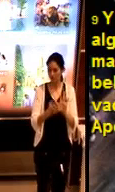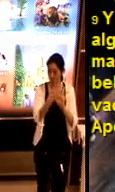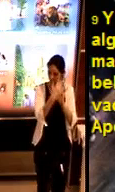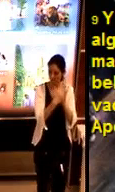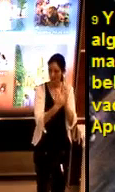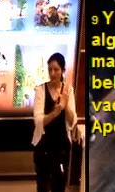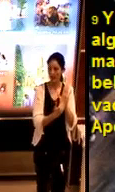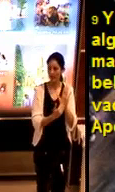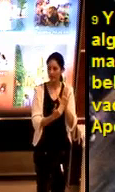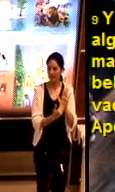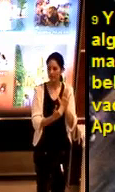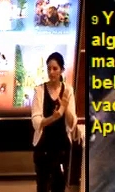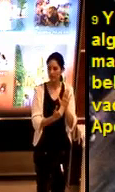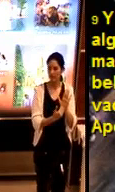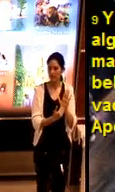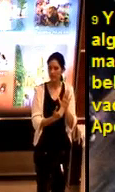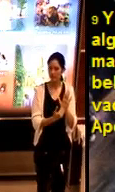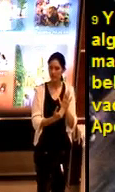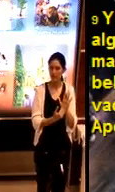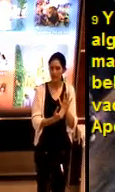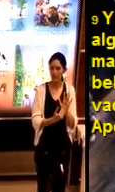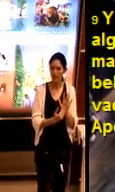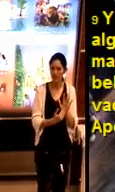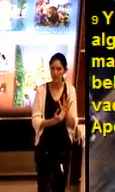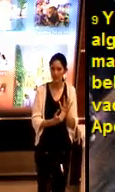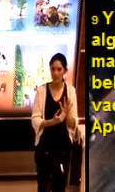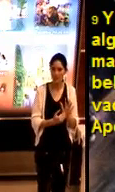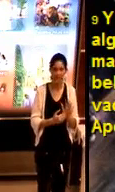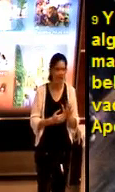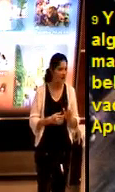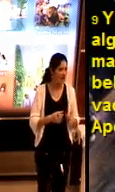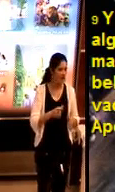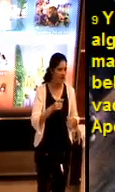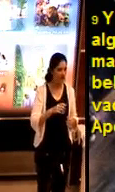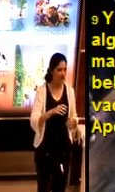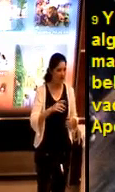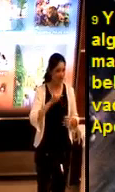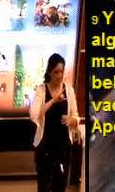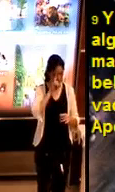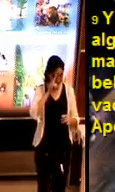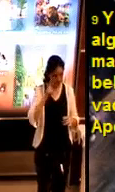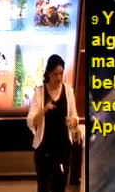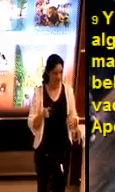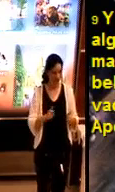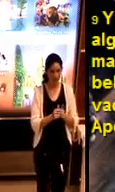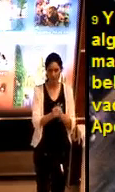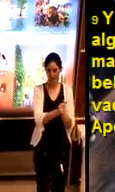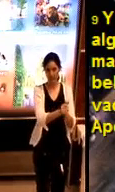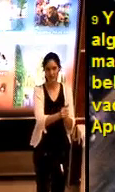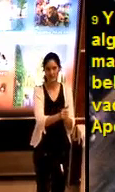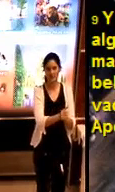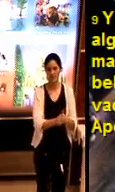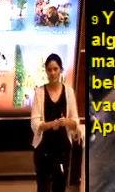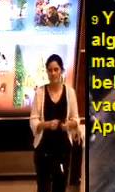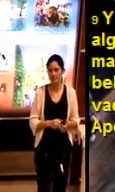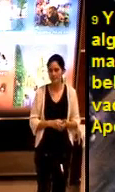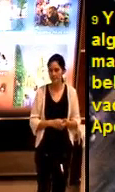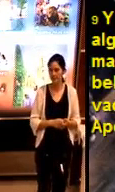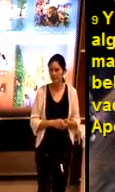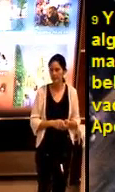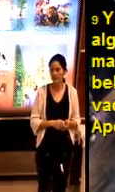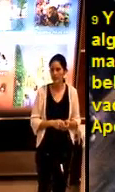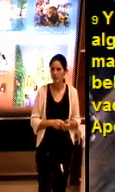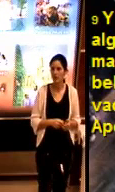¿Y cuál es la imagen de la bestia? El protestantismo apóstata, la Biblia lo dice claramente, con toda claridad. Lo que guardan